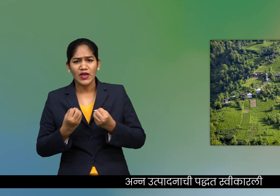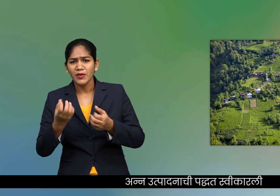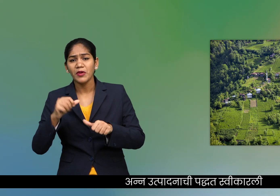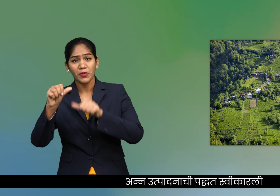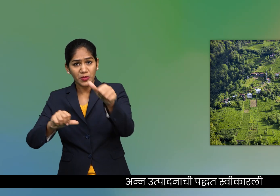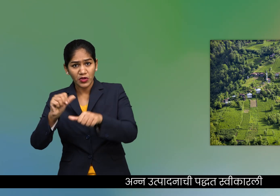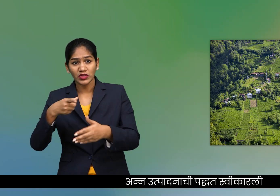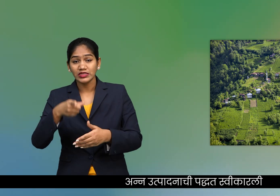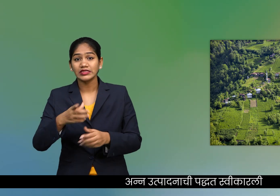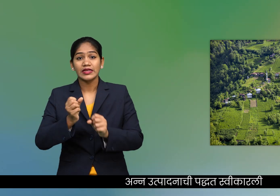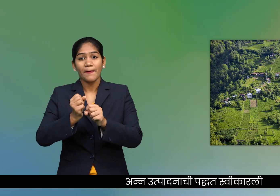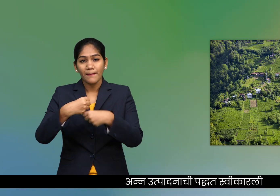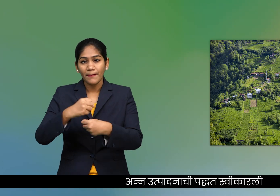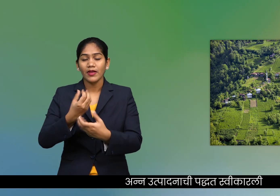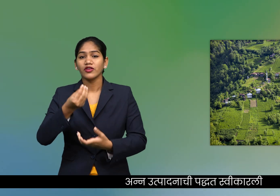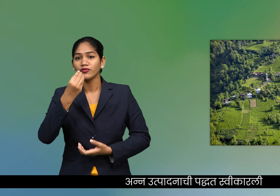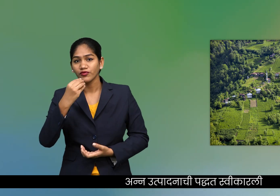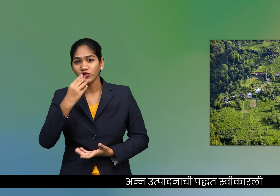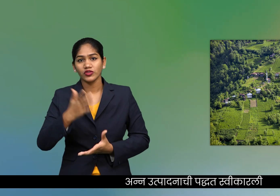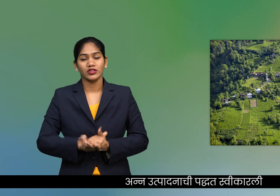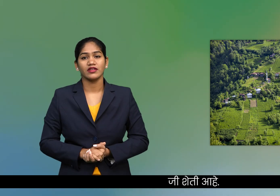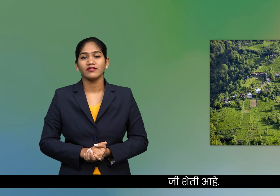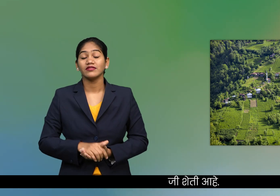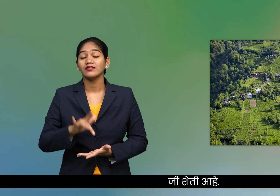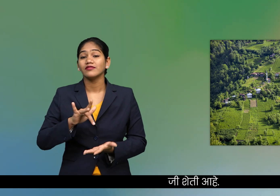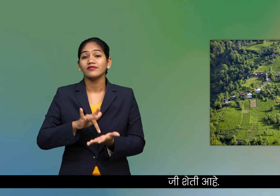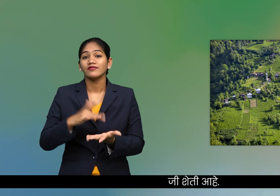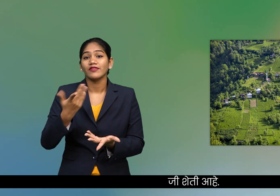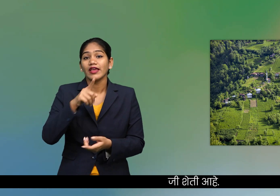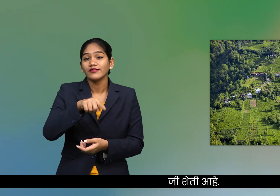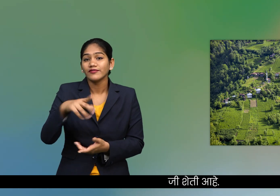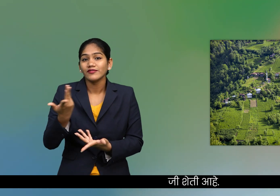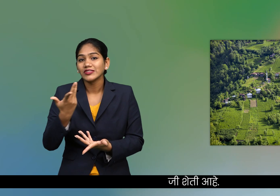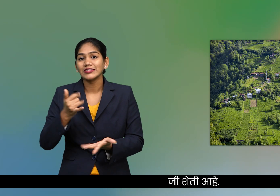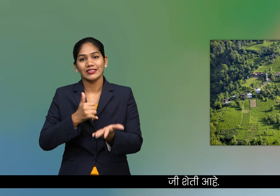अन्न उत्पादनाची पद्धत स्वीकारली, जी शेती आहे.